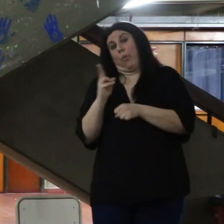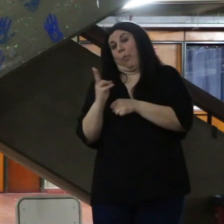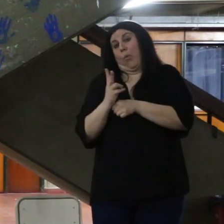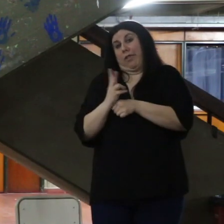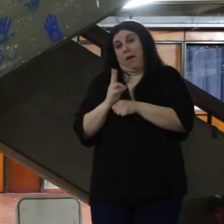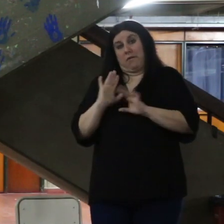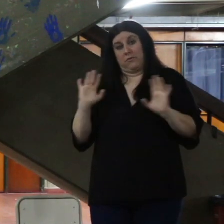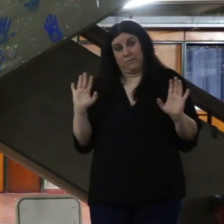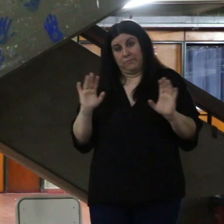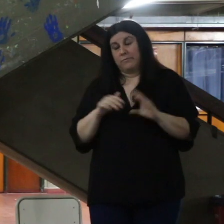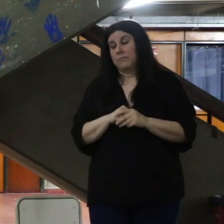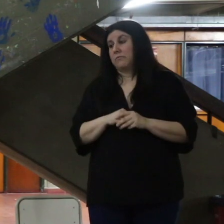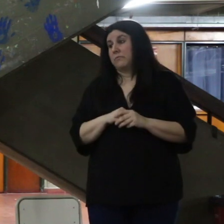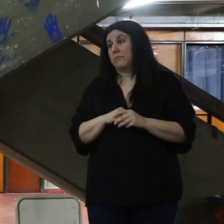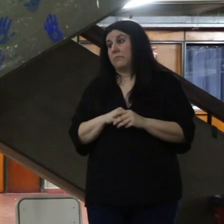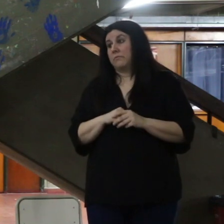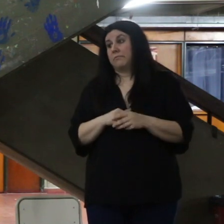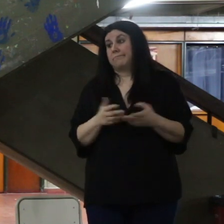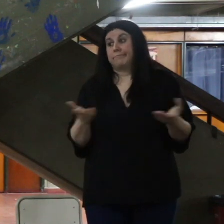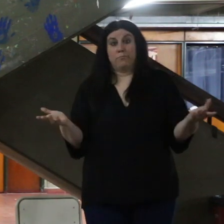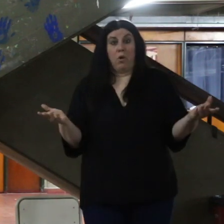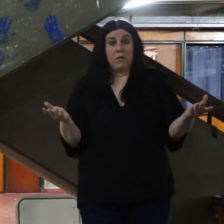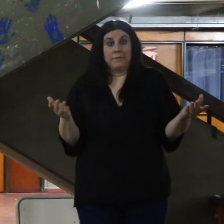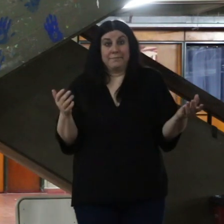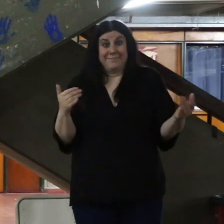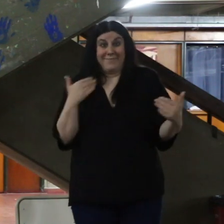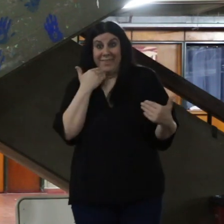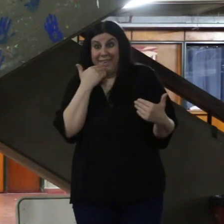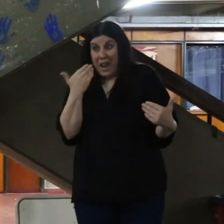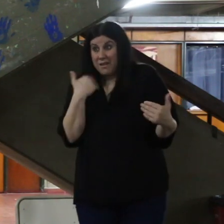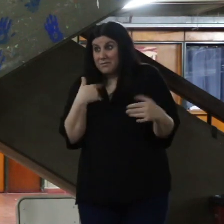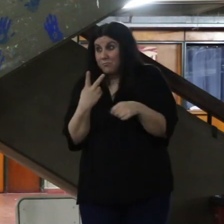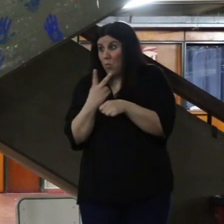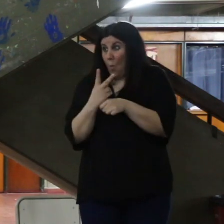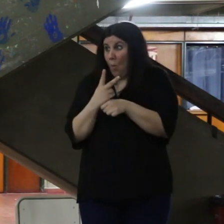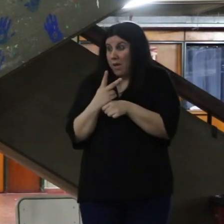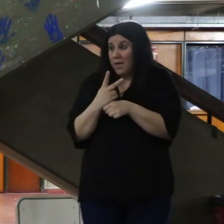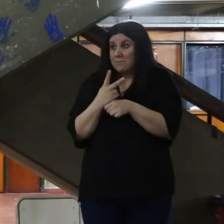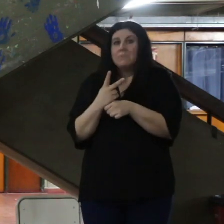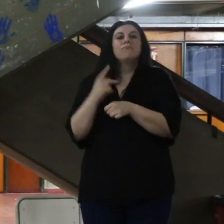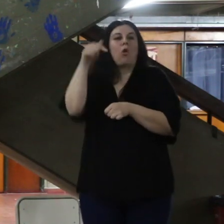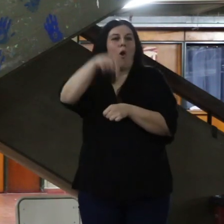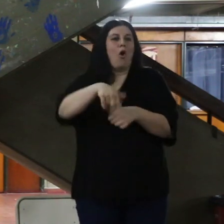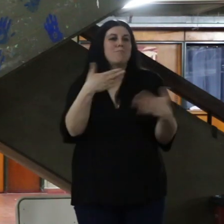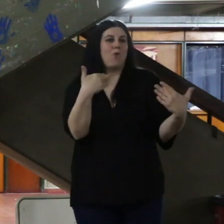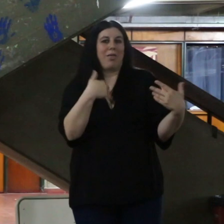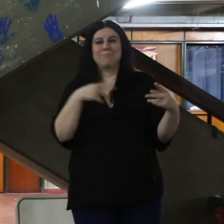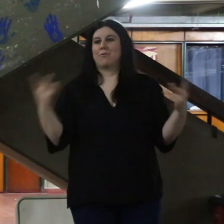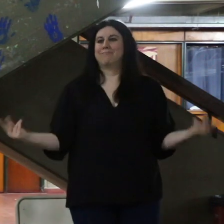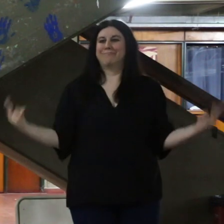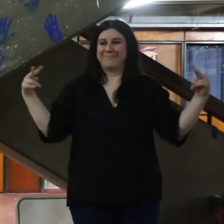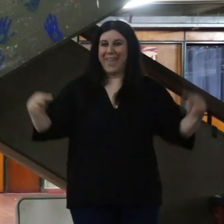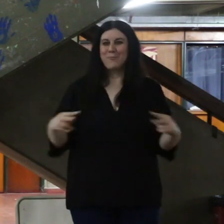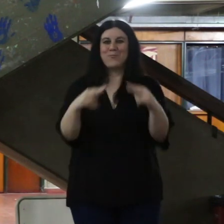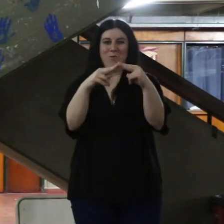¿sí?, porque gracias a eso hoy podemos estar acá también disfrutando